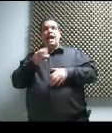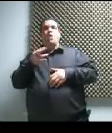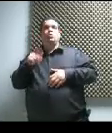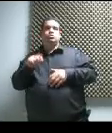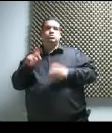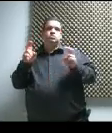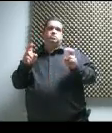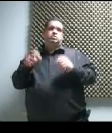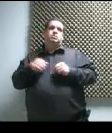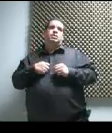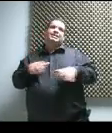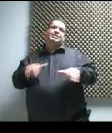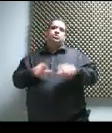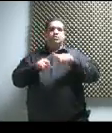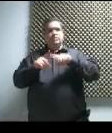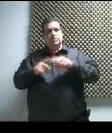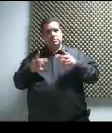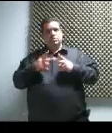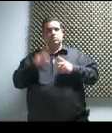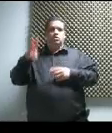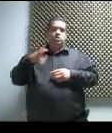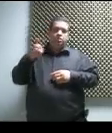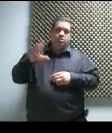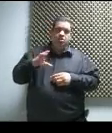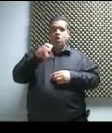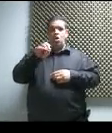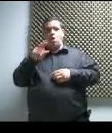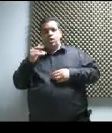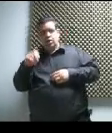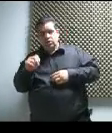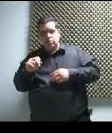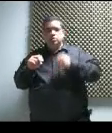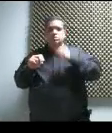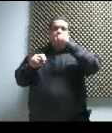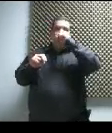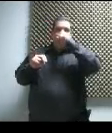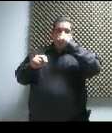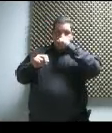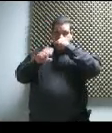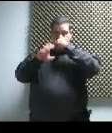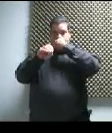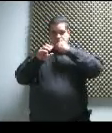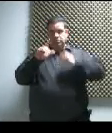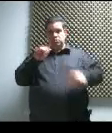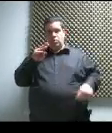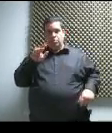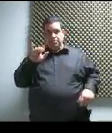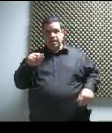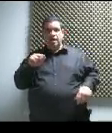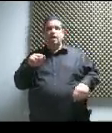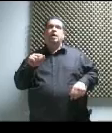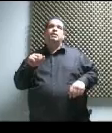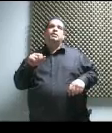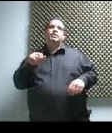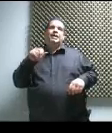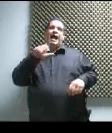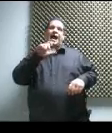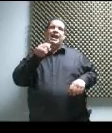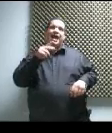se están haciendo en diferentes sitios, Washington, Oregon, Colombia Británica, Alaska,